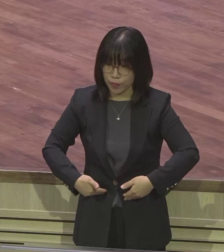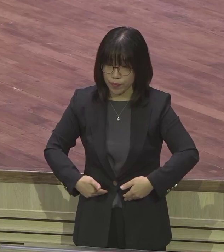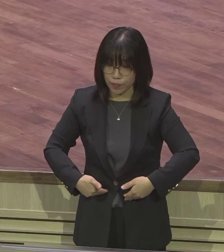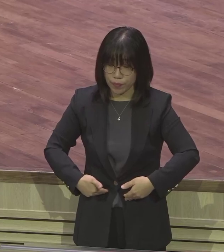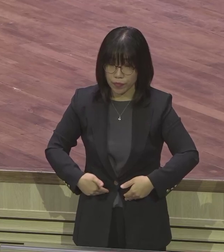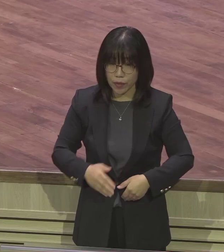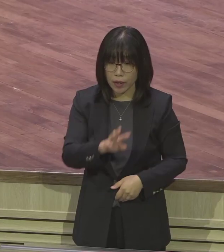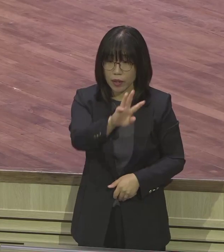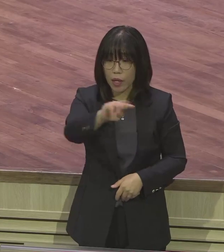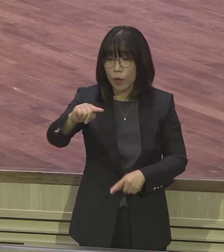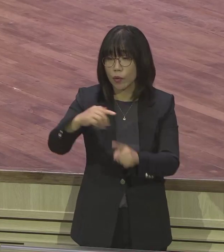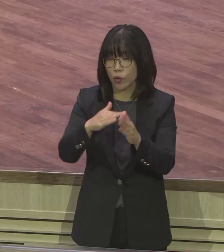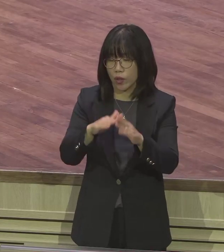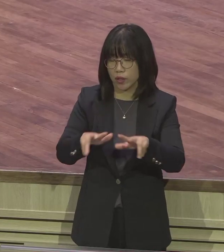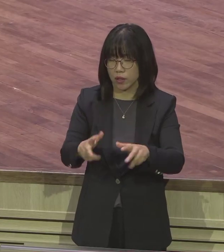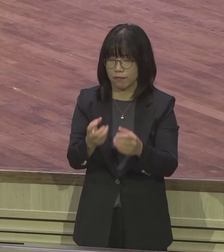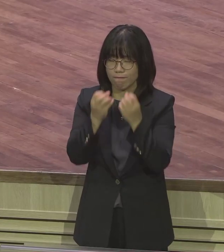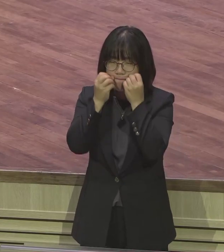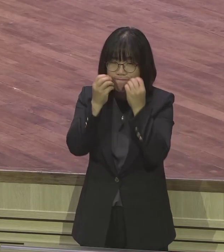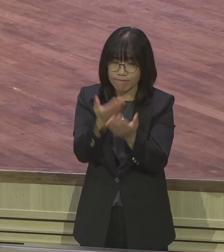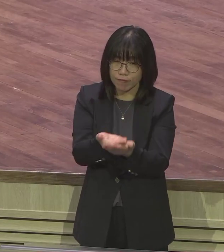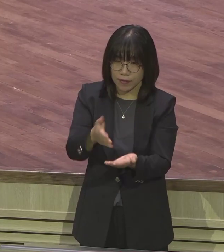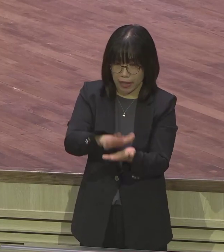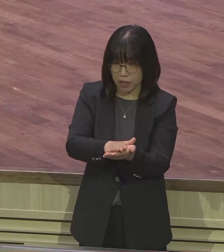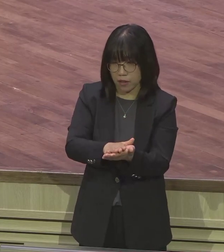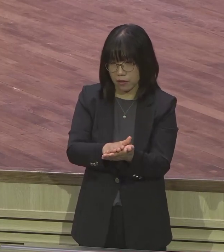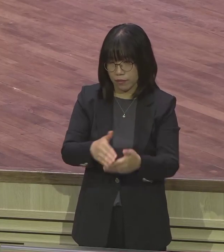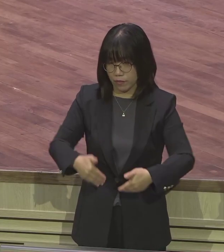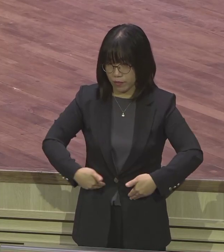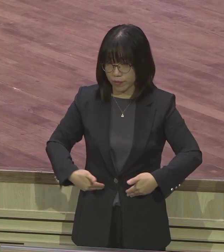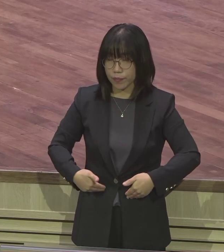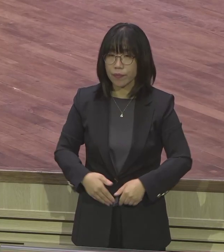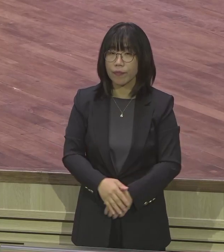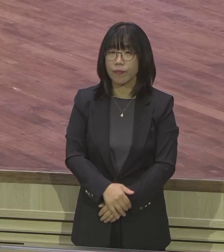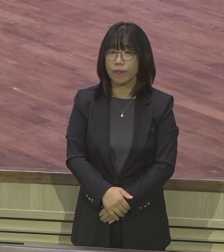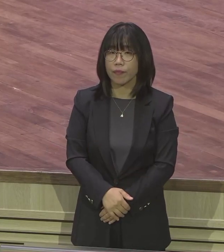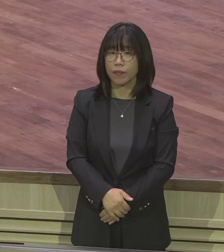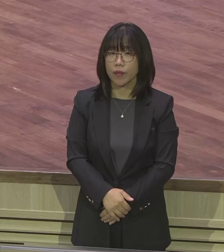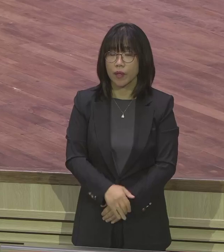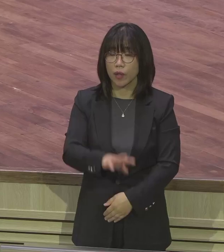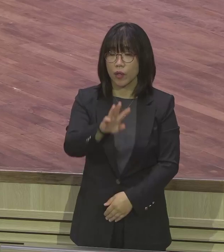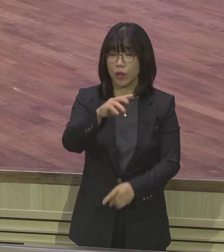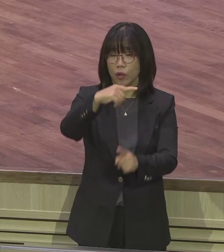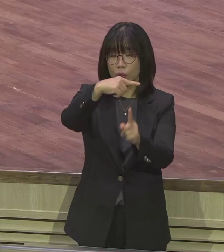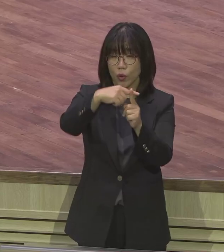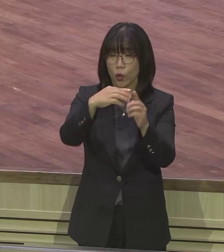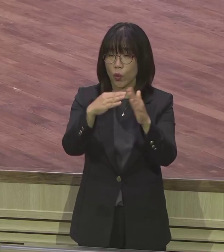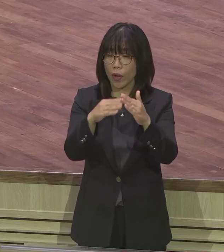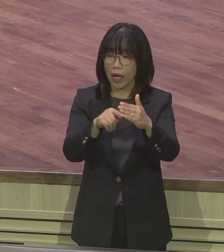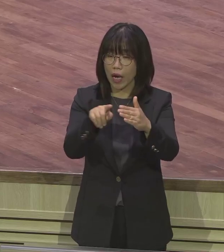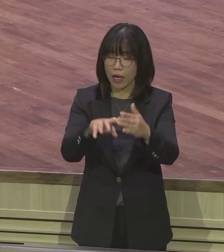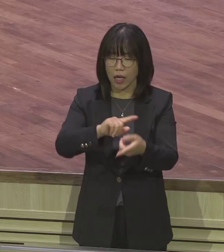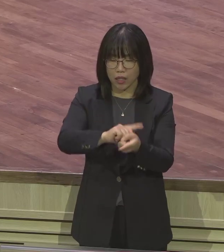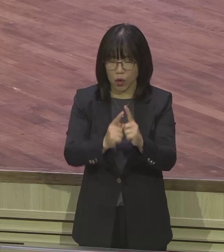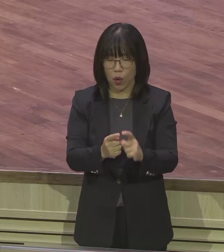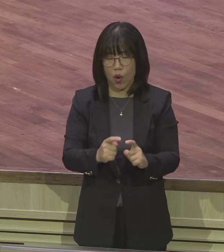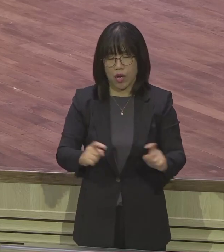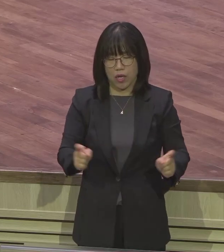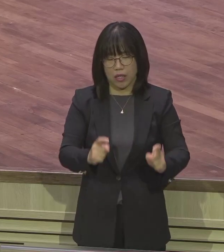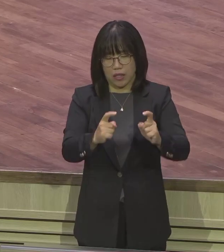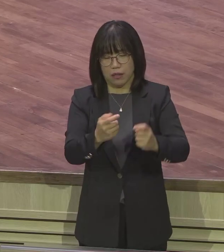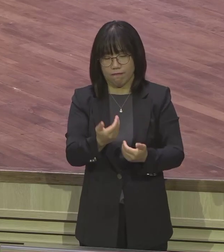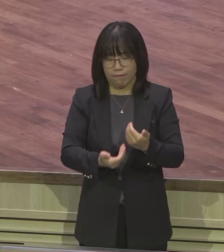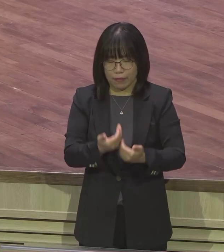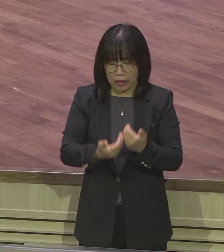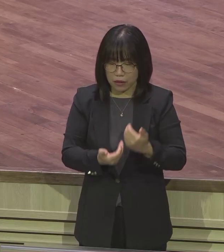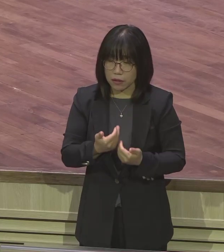갱신해야 됩니다. 지금 그래야 하나님 이 교회 서세요. 어? 교회가 왜 시험 들고 낙심하고 서로 갈등하고 왜 싸우고 왜 힘없는